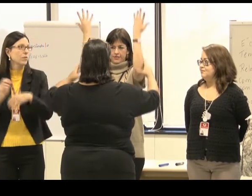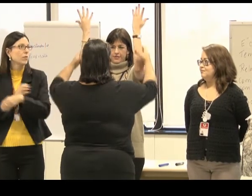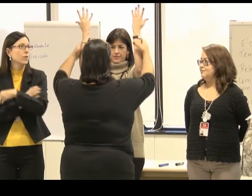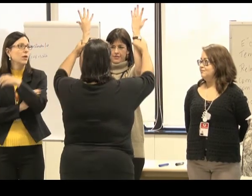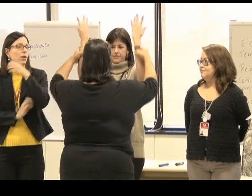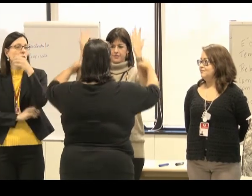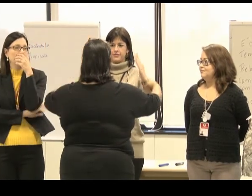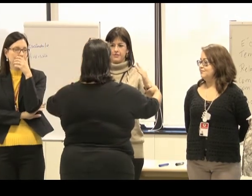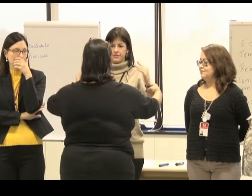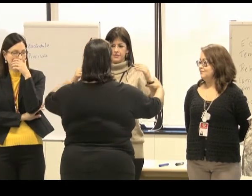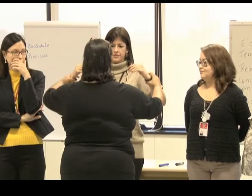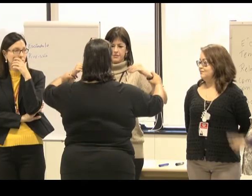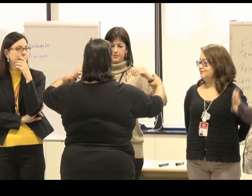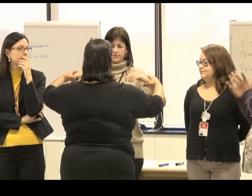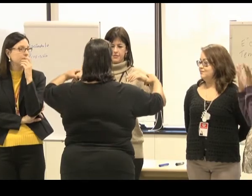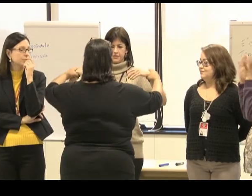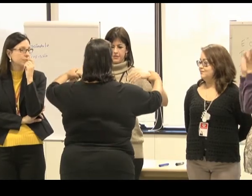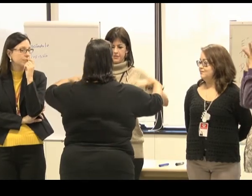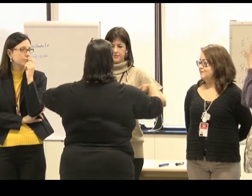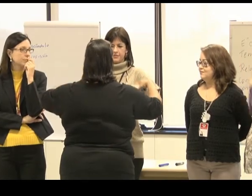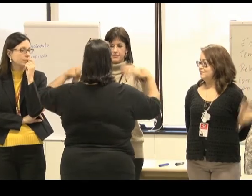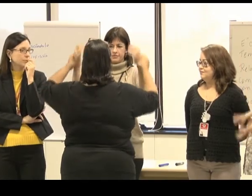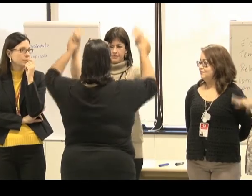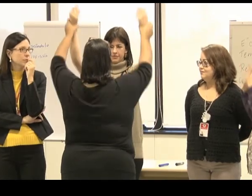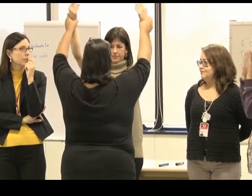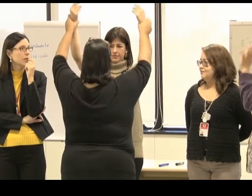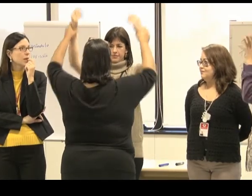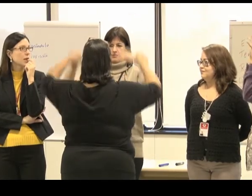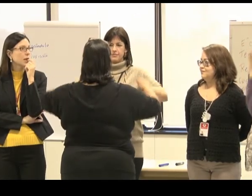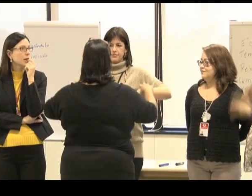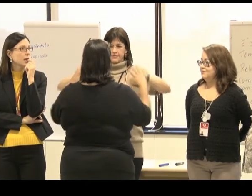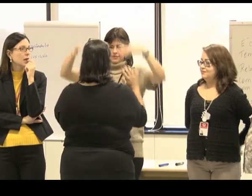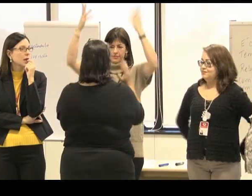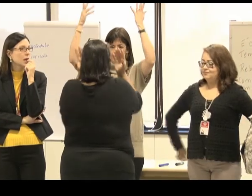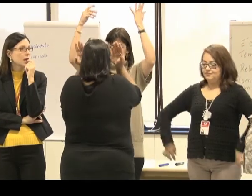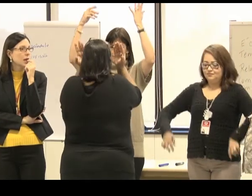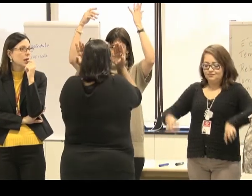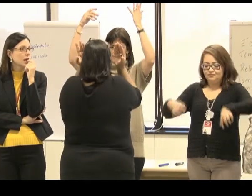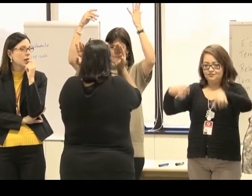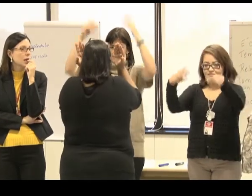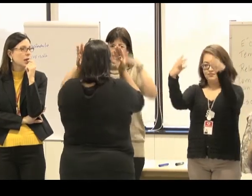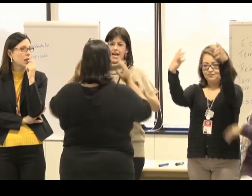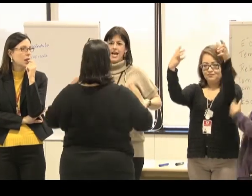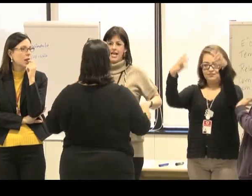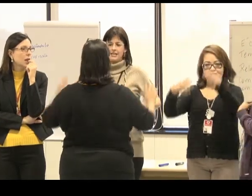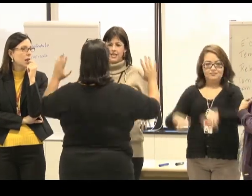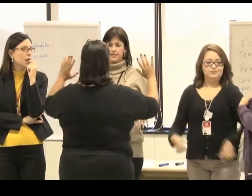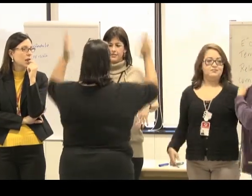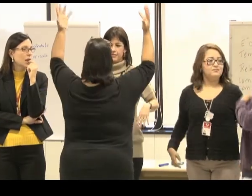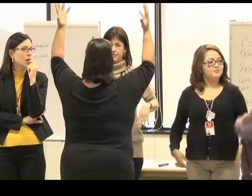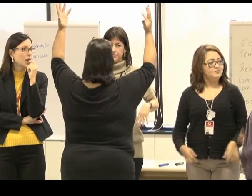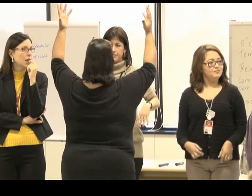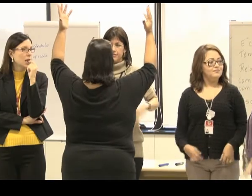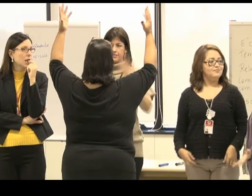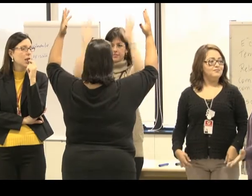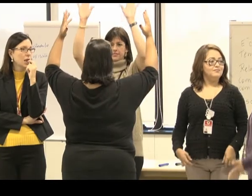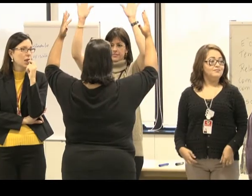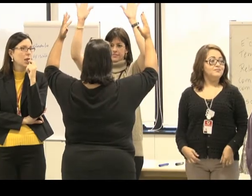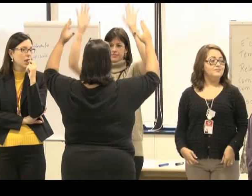Solta o seu braço. Solta ele. Festa. Você está fazendo festa aqui para dentro. Festa para fora. Não,